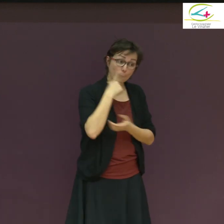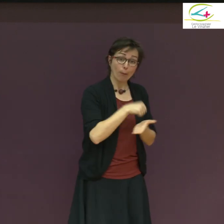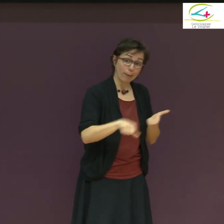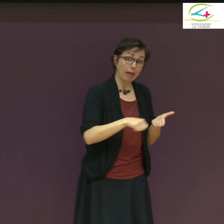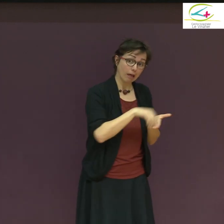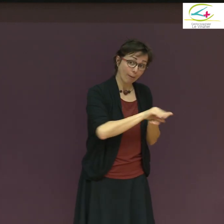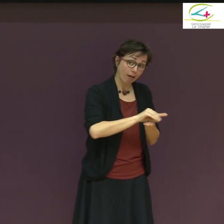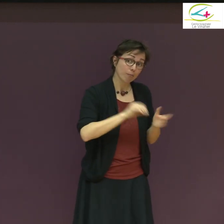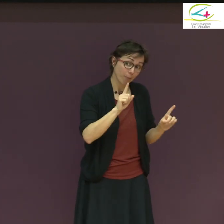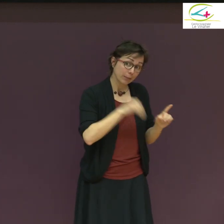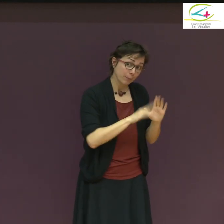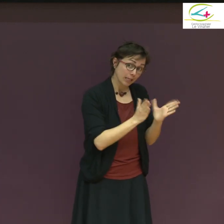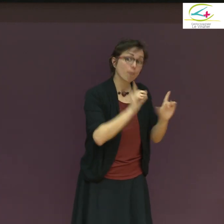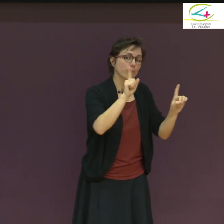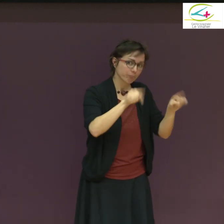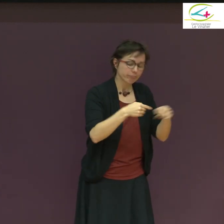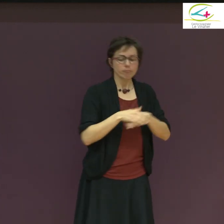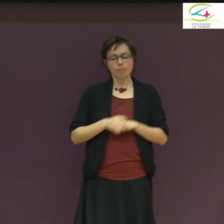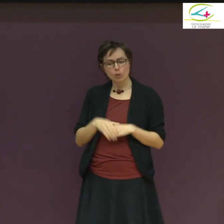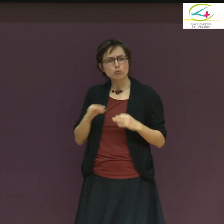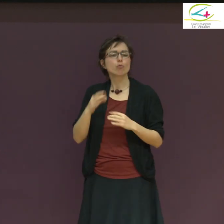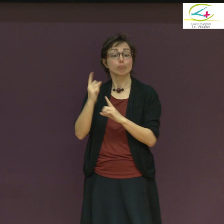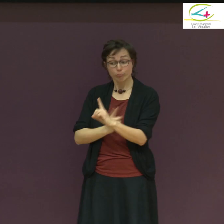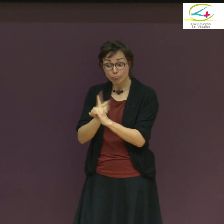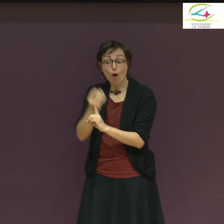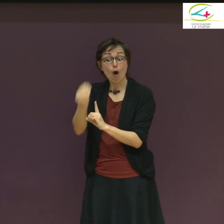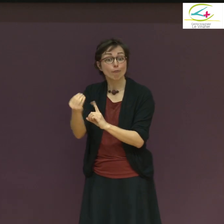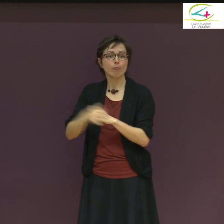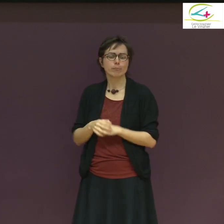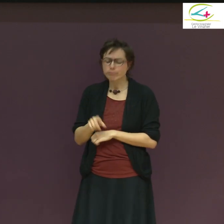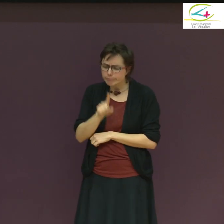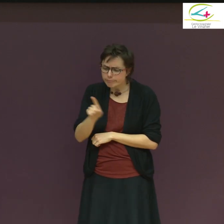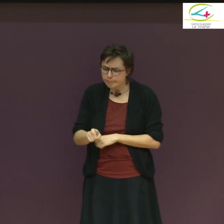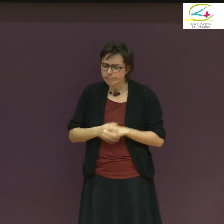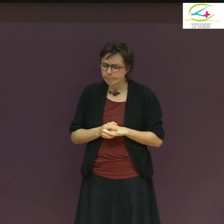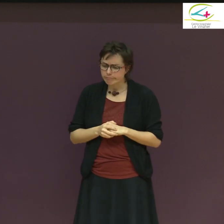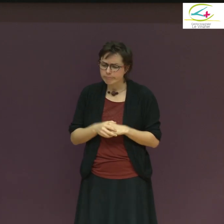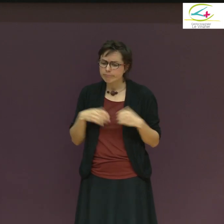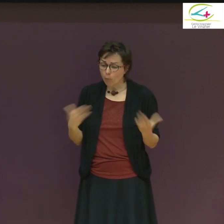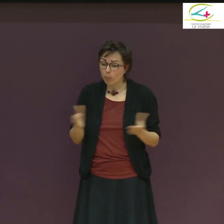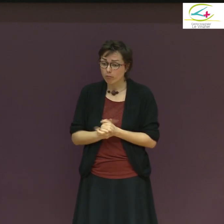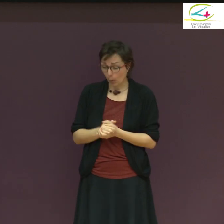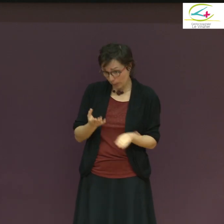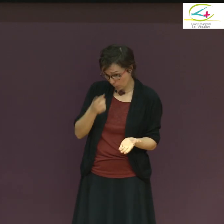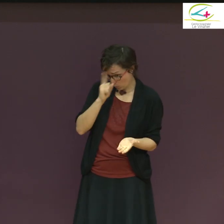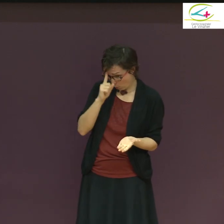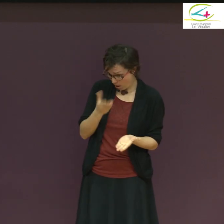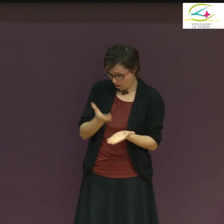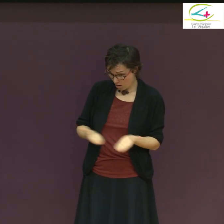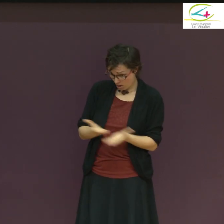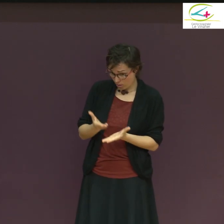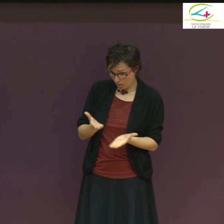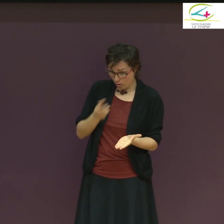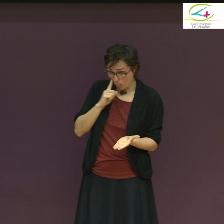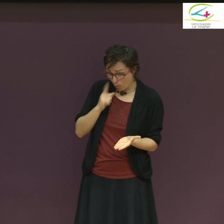Et il va voir ce gamin, et il tombe sur un gamin, et lui, il pose la question, il dit, mais voilà, pourquoi tu... Il